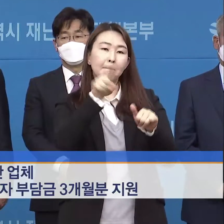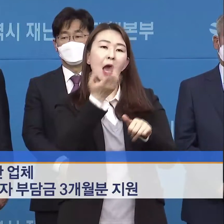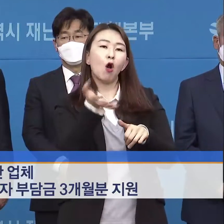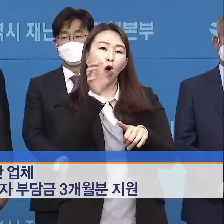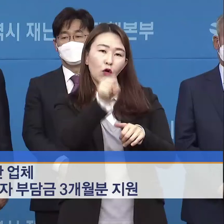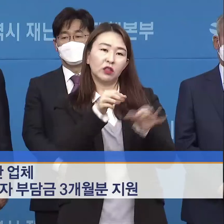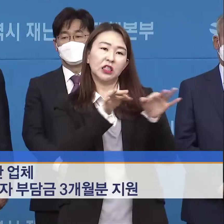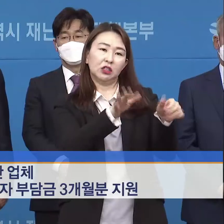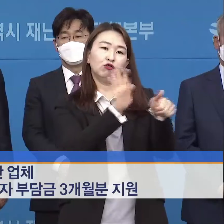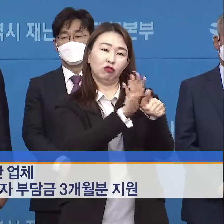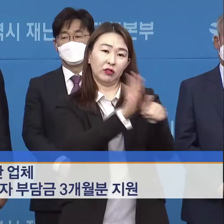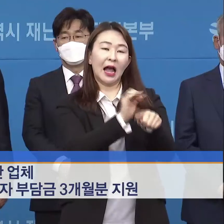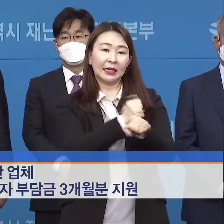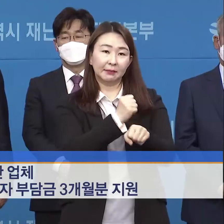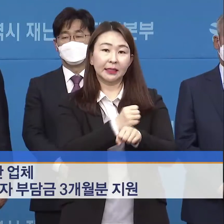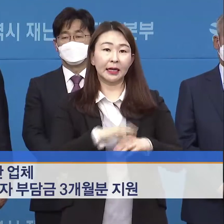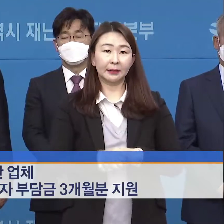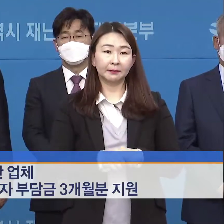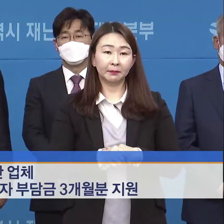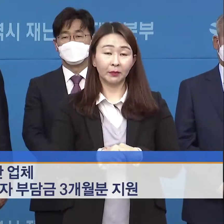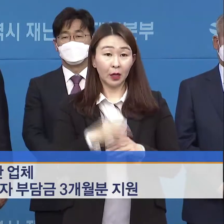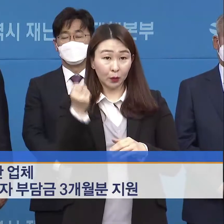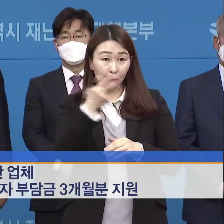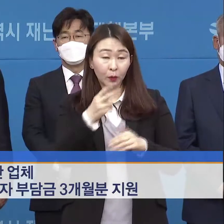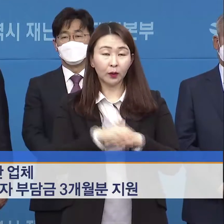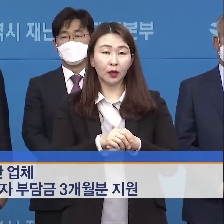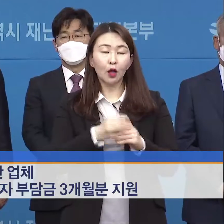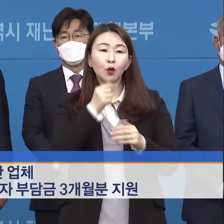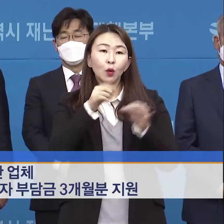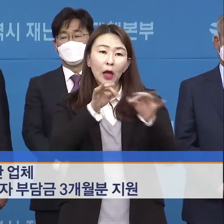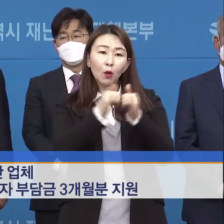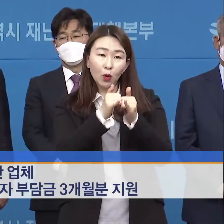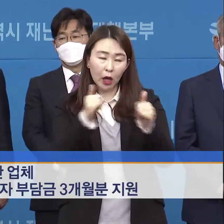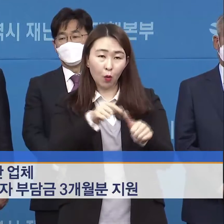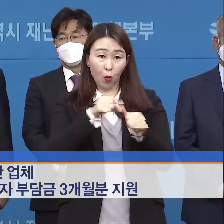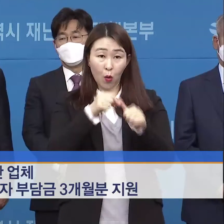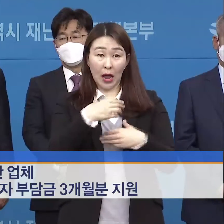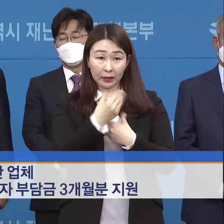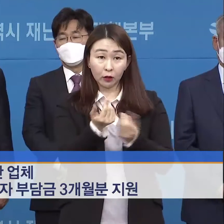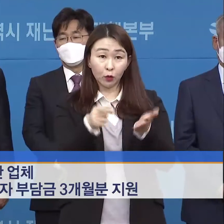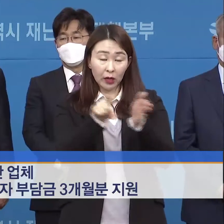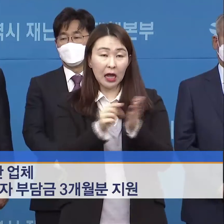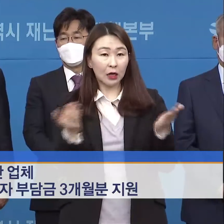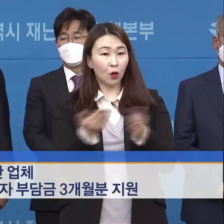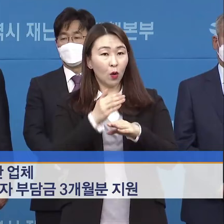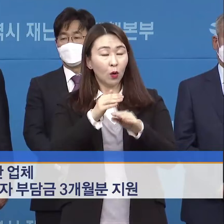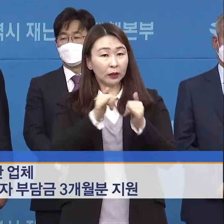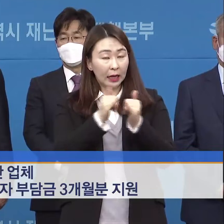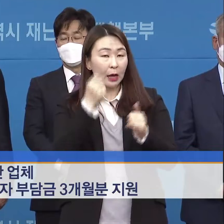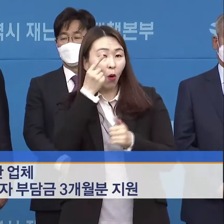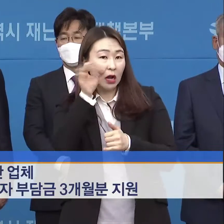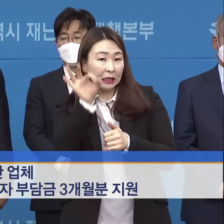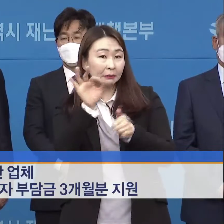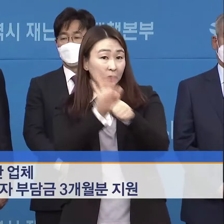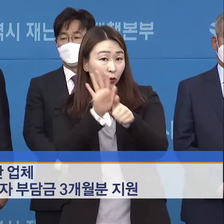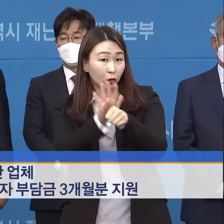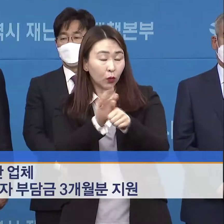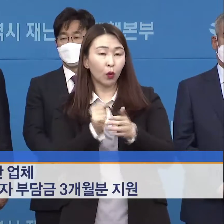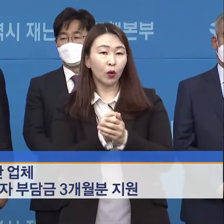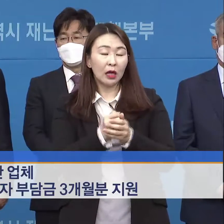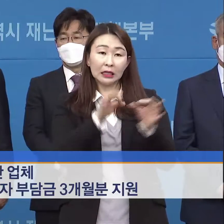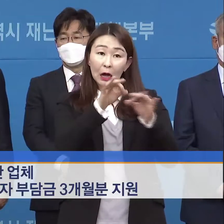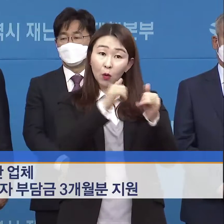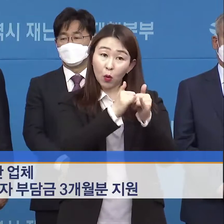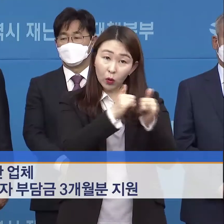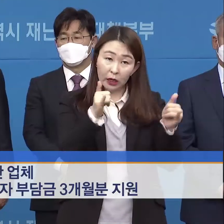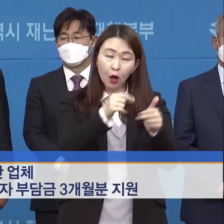원을 지원하겠습니다. 또한 소상공인 고용 안정을 위한 근로자 인건비 지원 사업으로